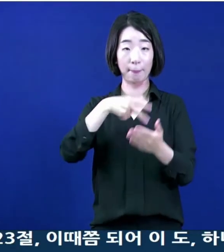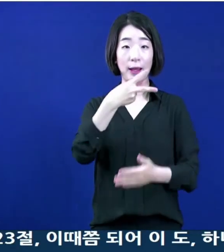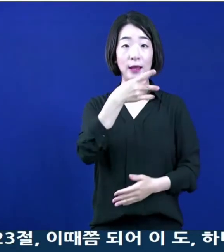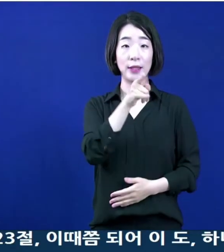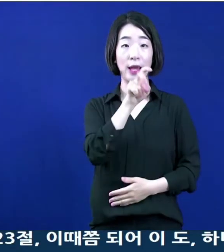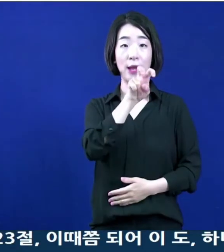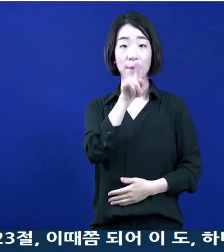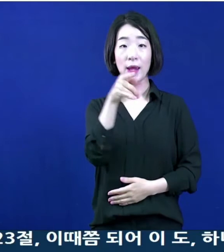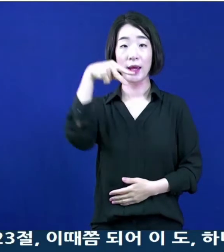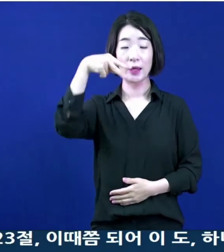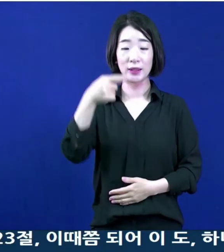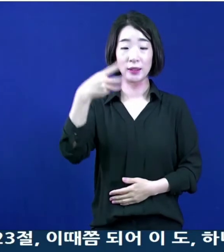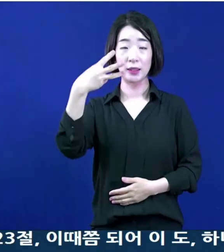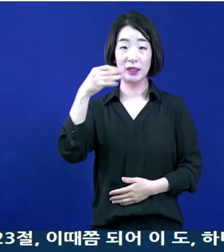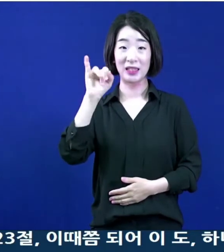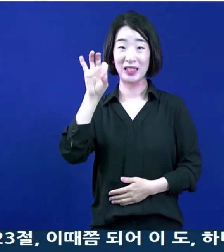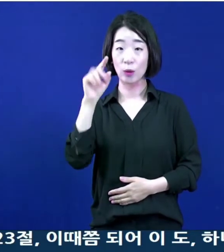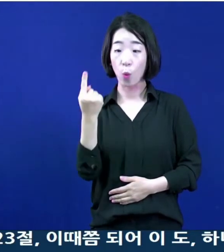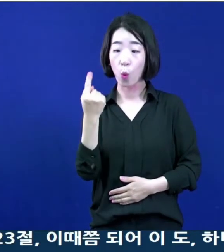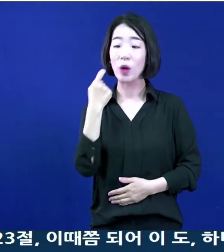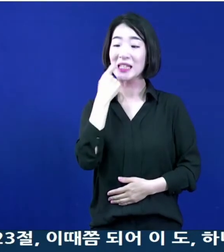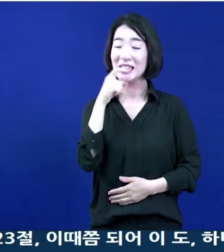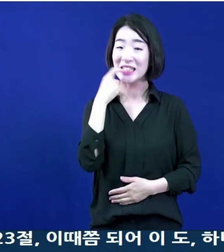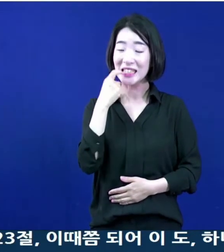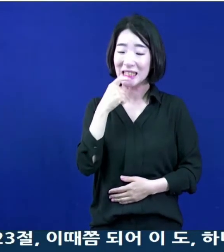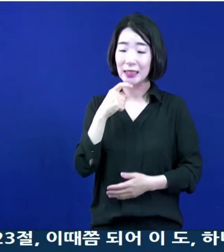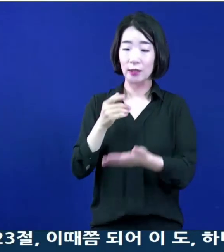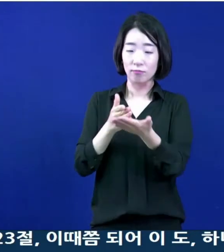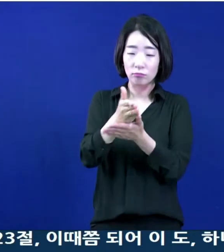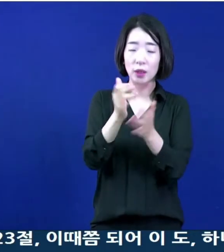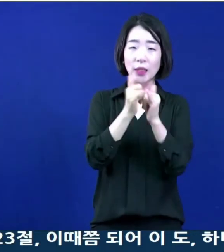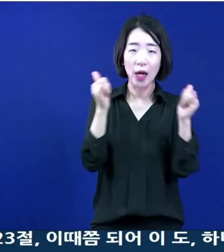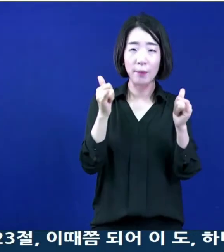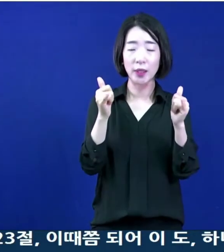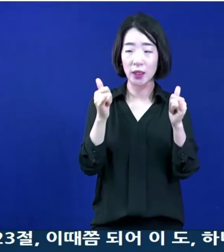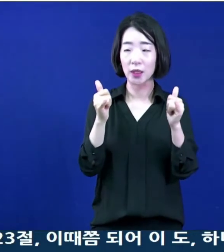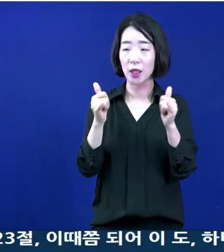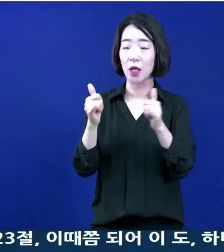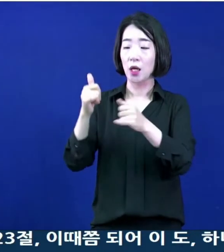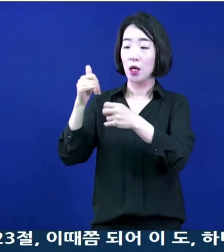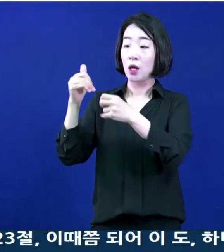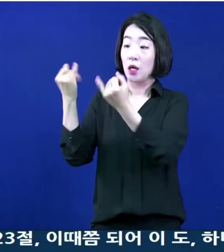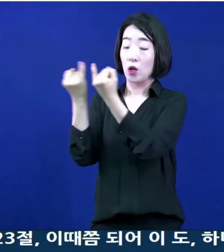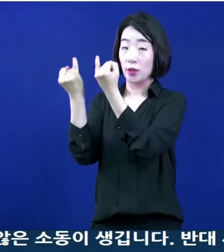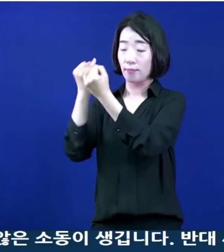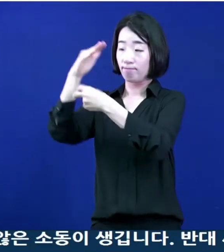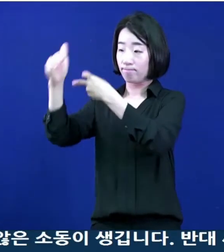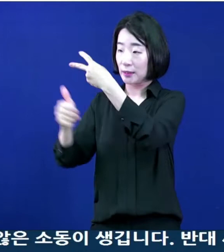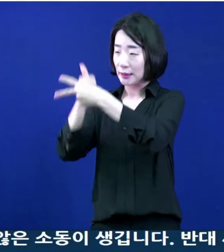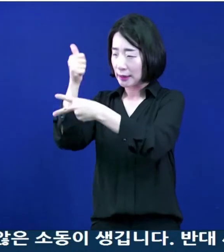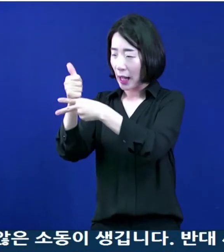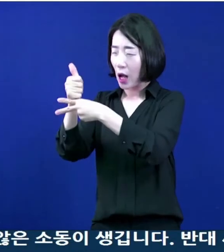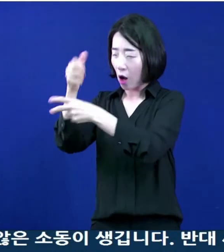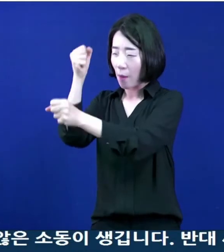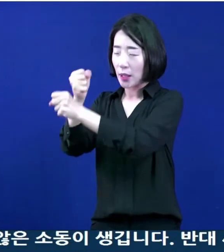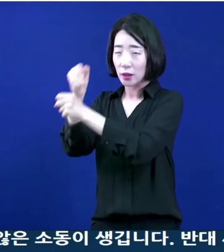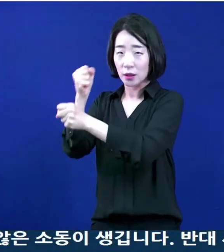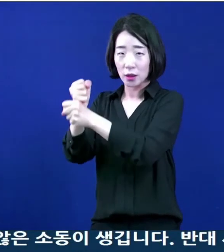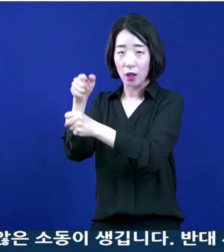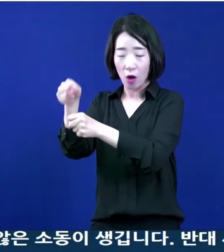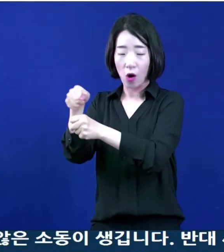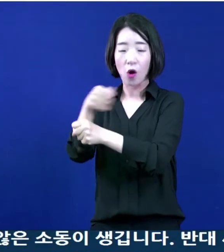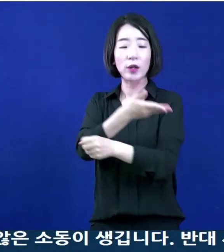하는 어떤 은장색이 은으로 아데미의 신상 모형을 만들어 직공들에게 적지